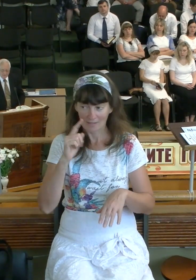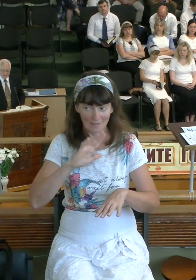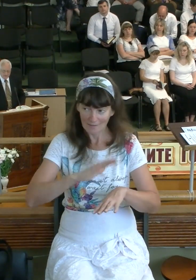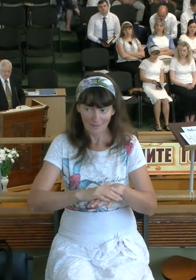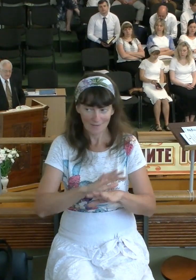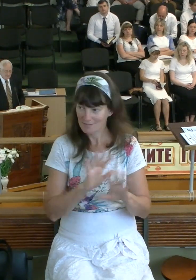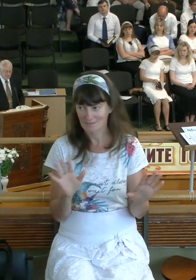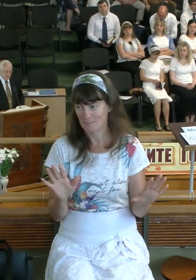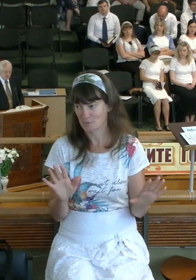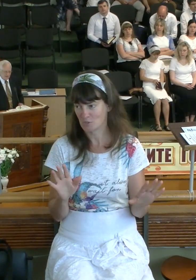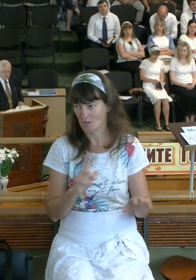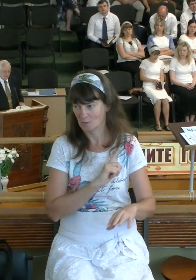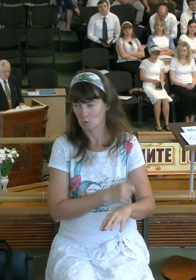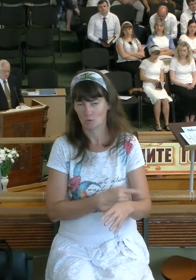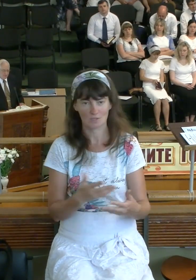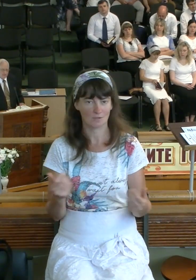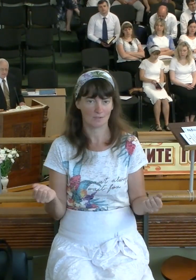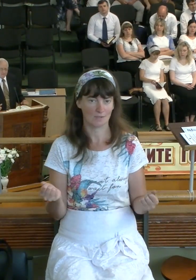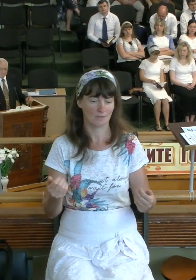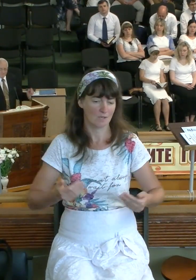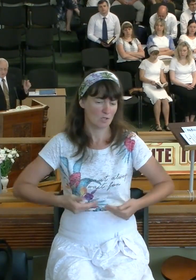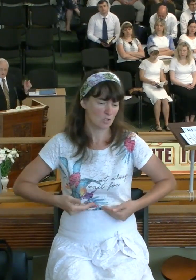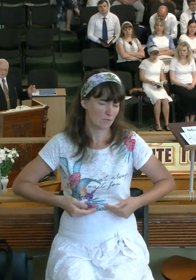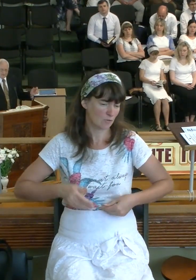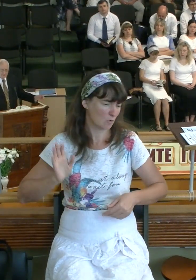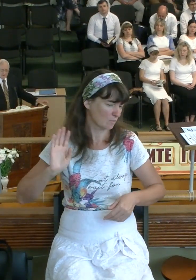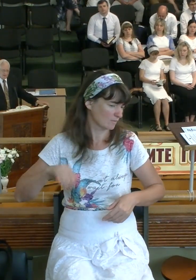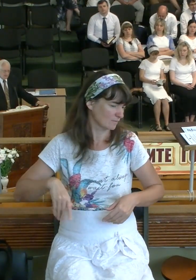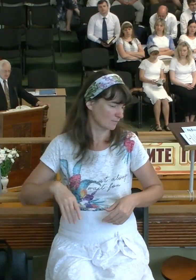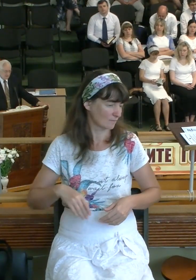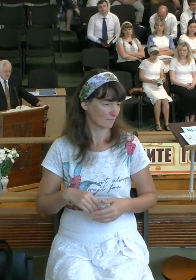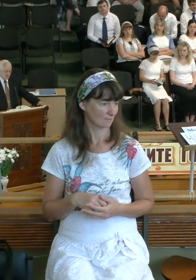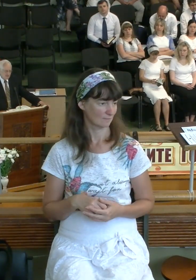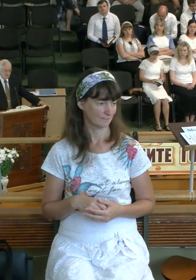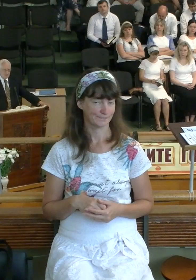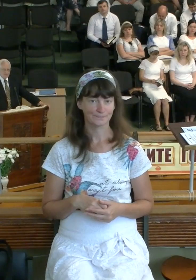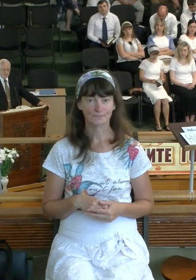Судей, 16:20. Она сказала: